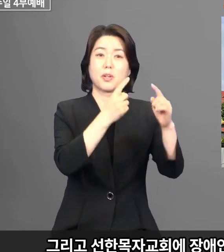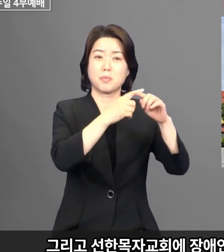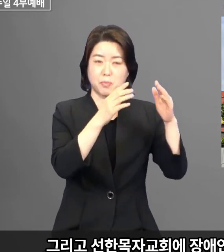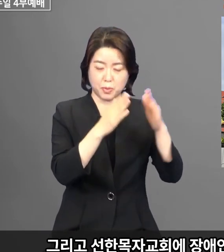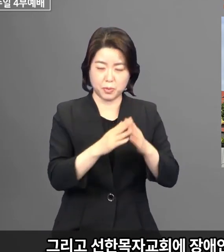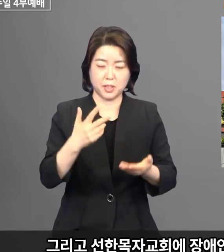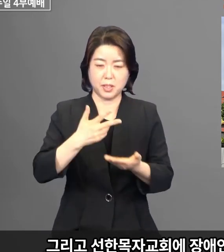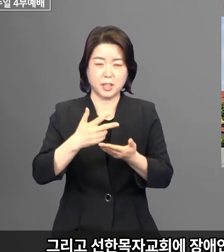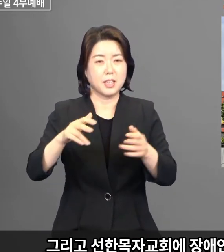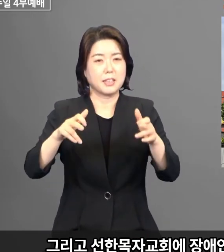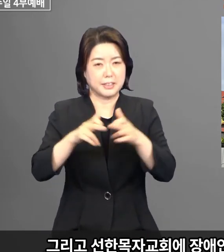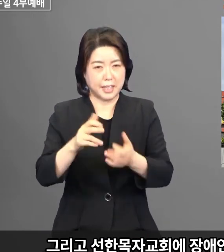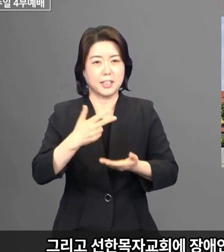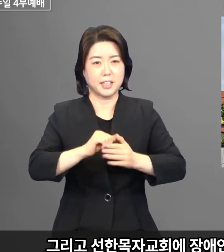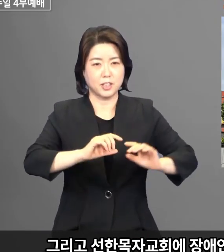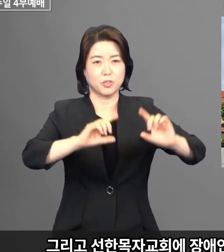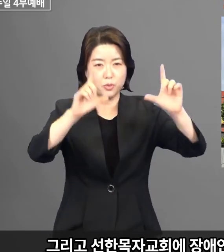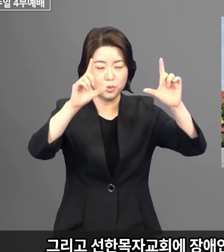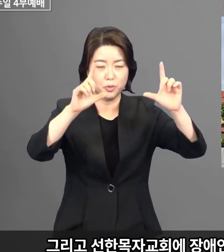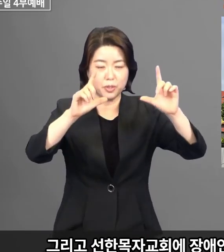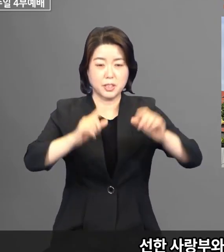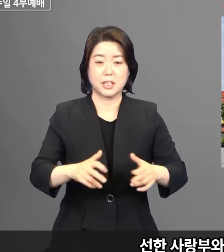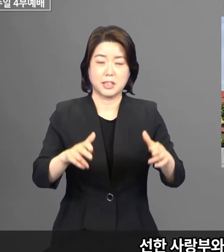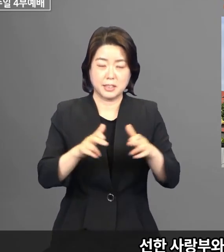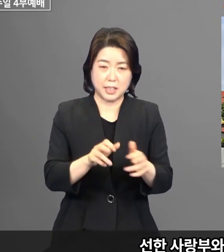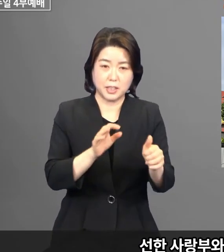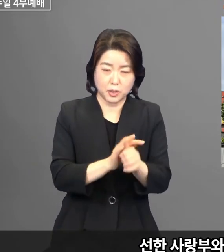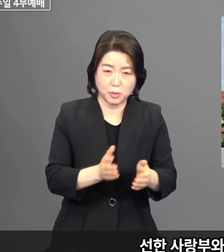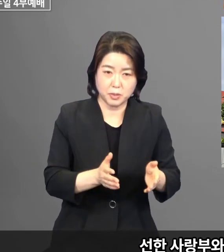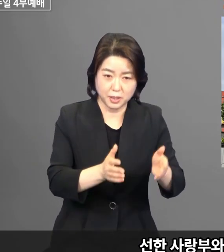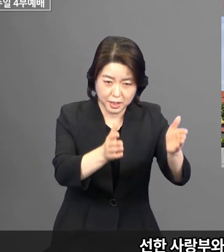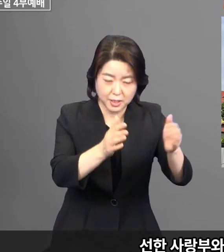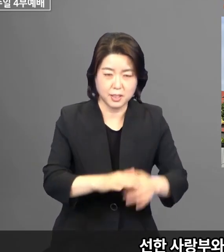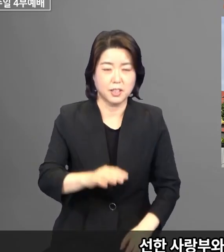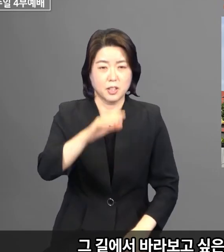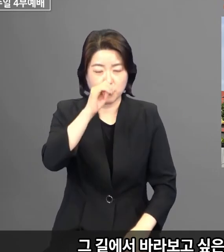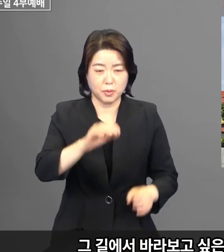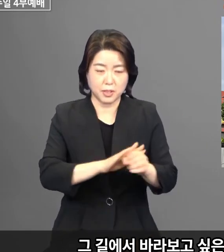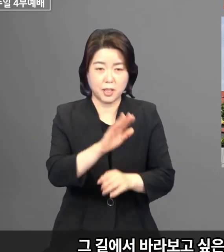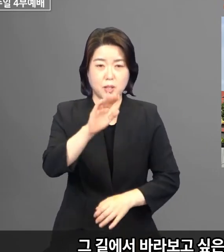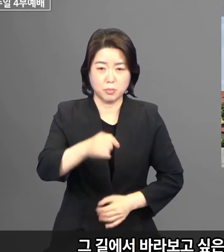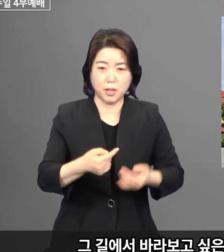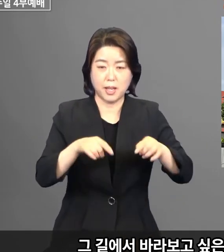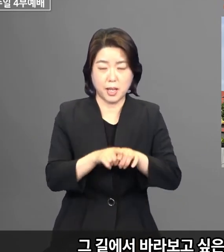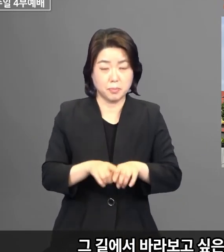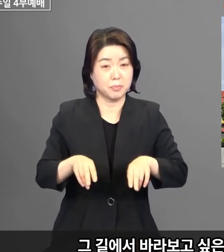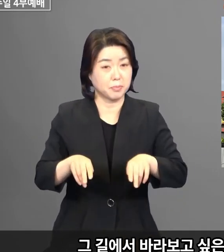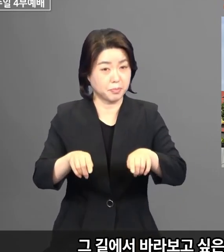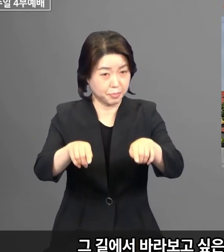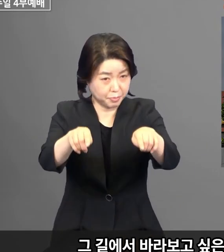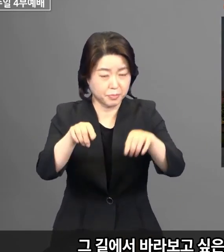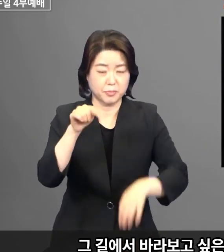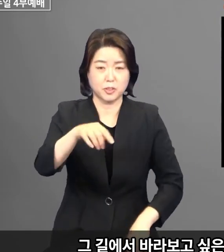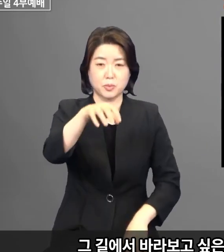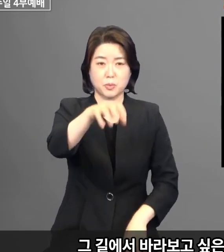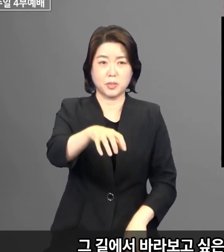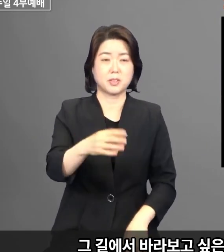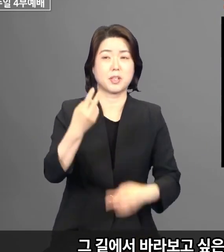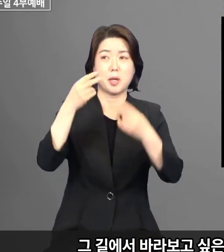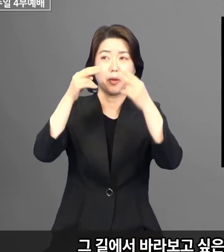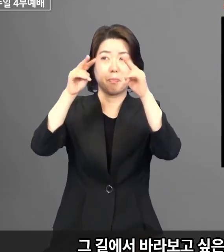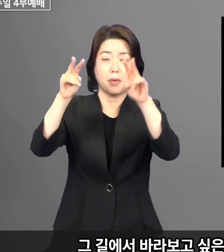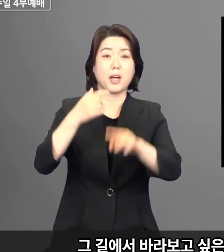장애인 주일의 길, 장애인 사역의 길, 선한 사랑부와 함께 걸어가는 그 길에서 바라보고 싶은